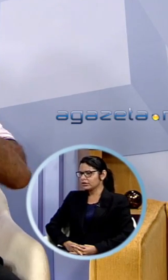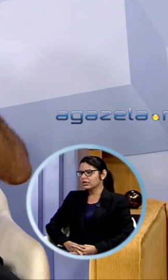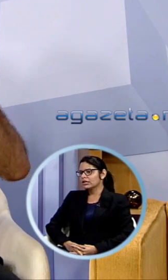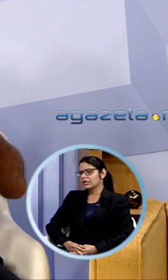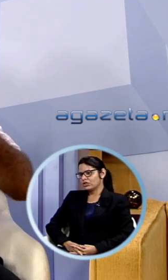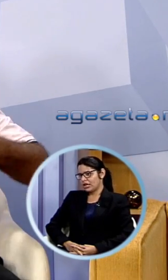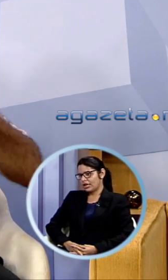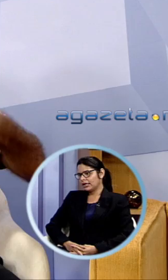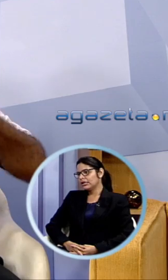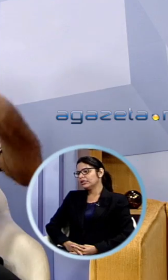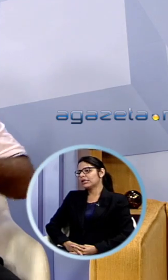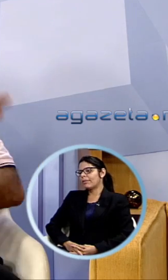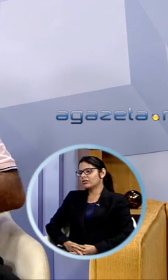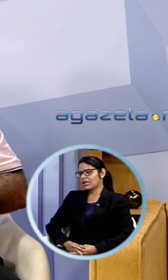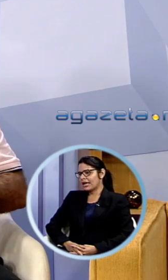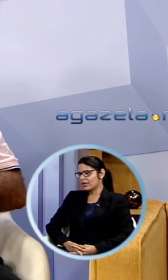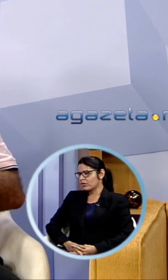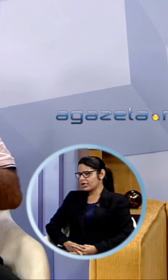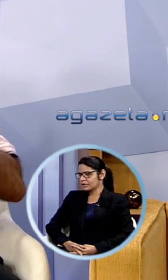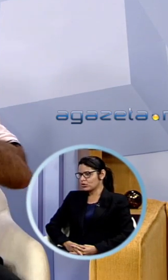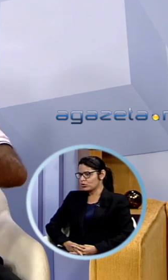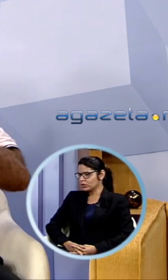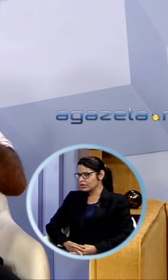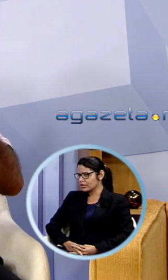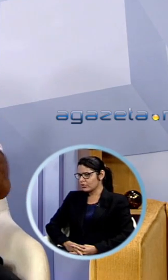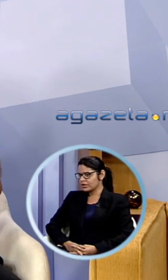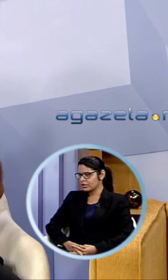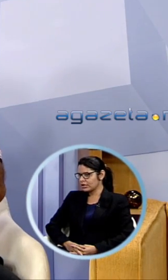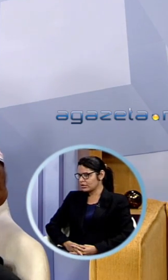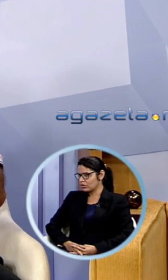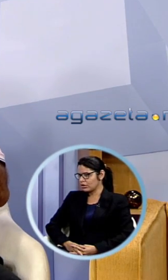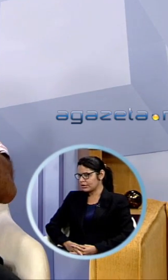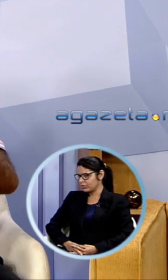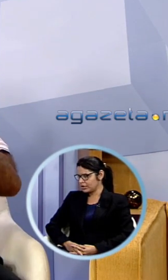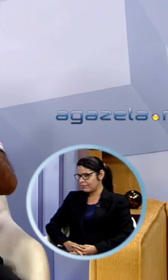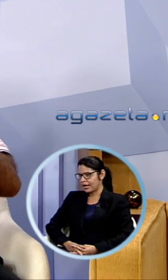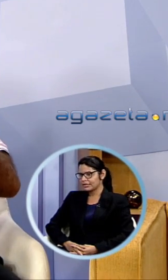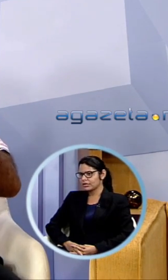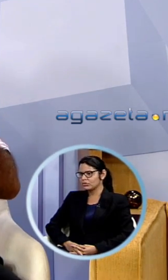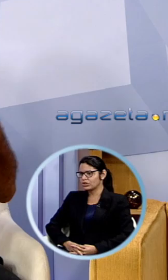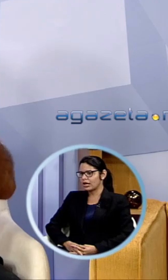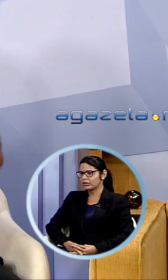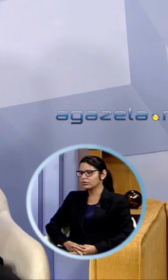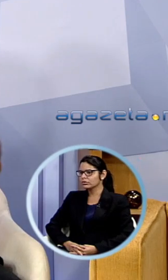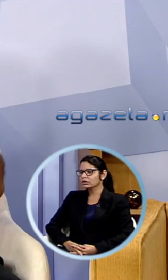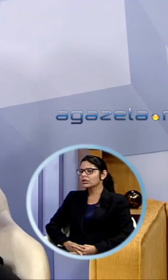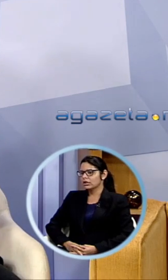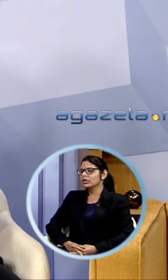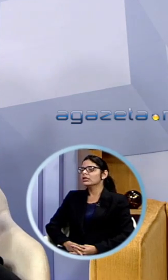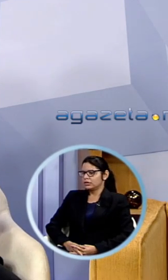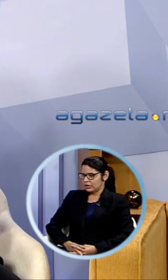pedagogia já trabalho já na área com crianças surdas eu ensino nas escolas municipais aqui no